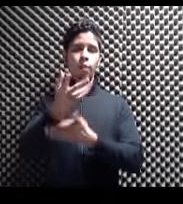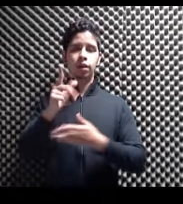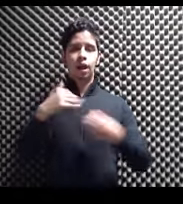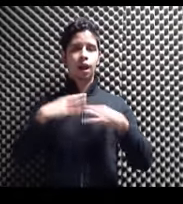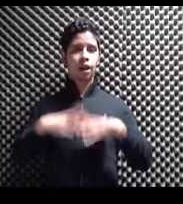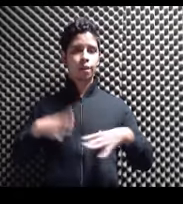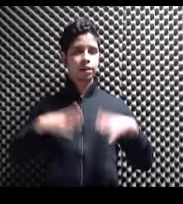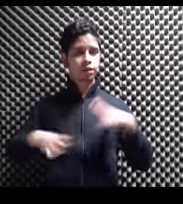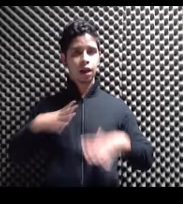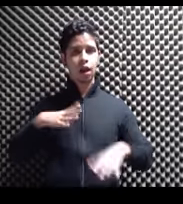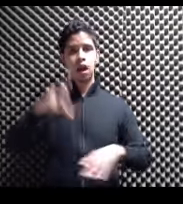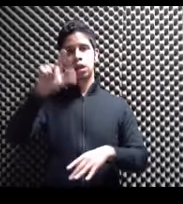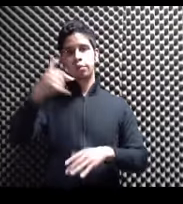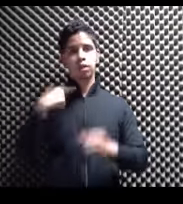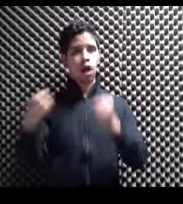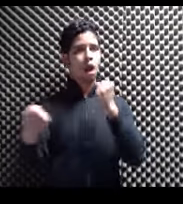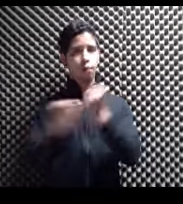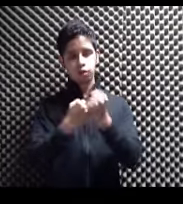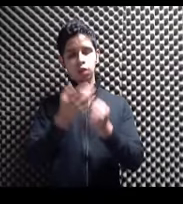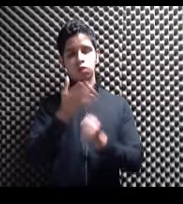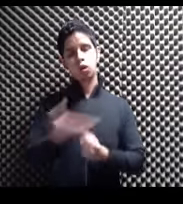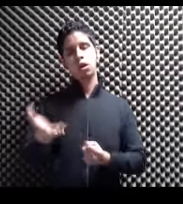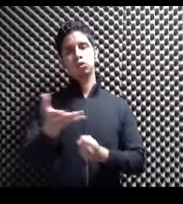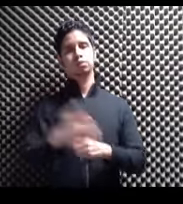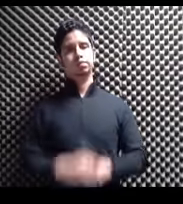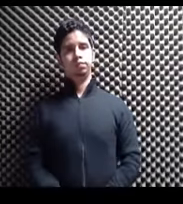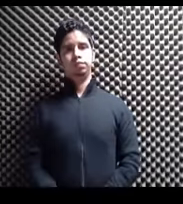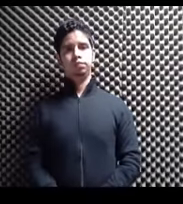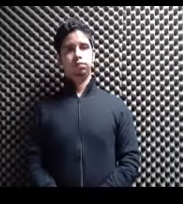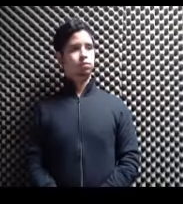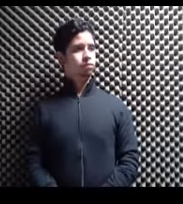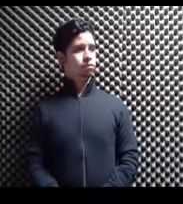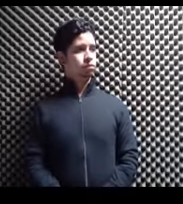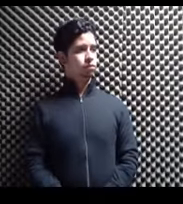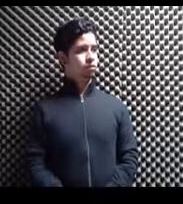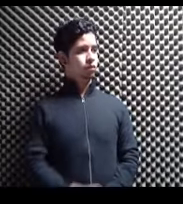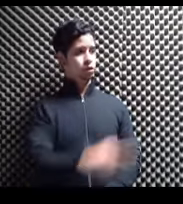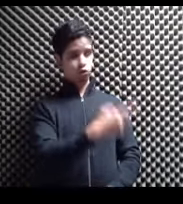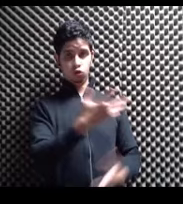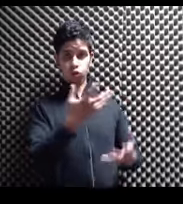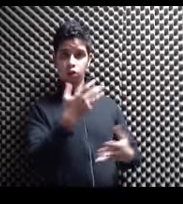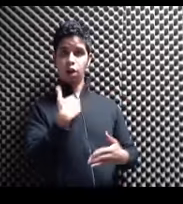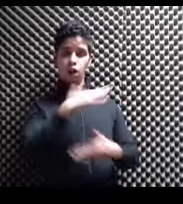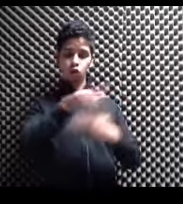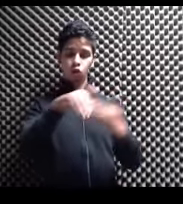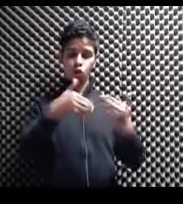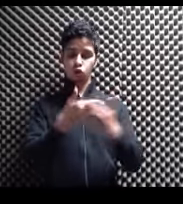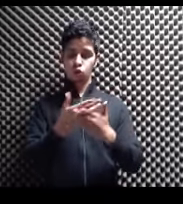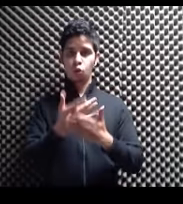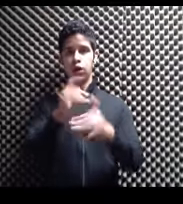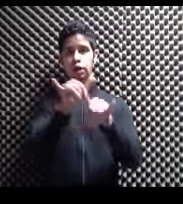aportando. Así que yo quiero la de todos, somos iguales, ya lo sabes, tienes que hacer una orden. Lo que pasa es que ha sido...